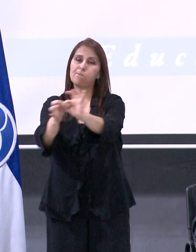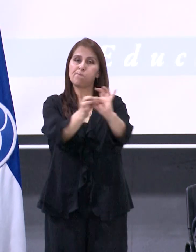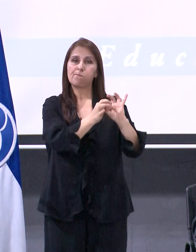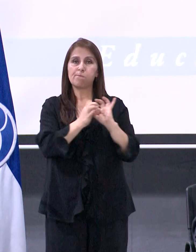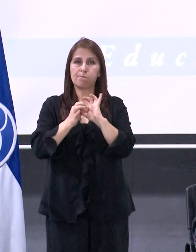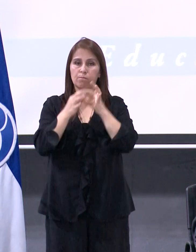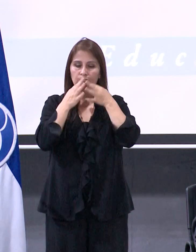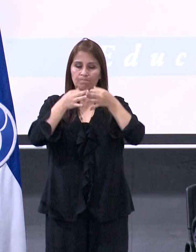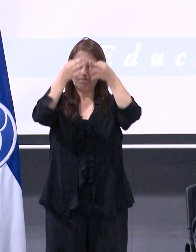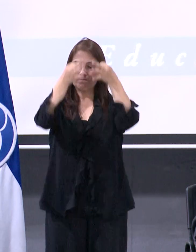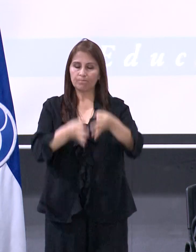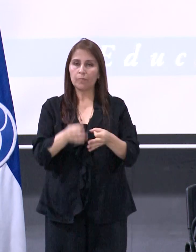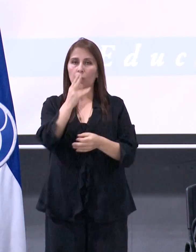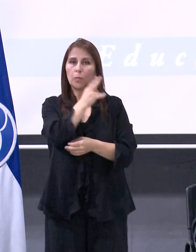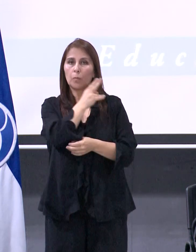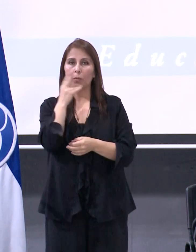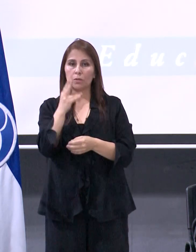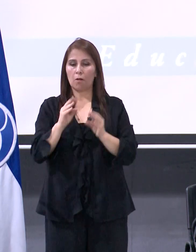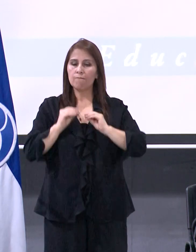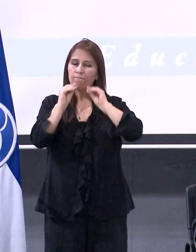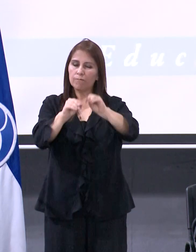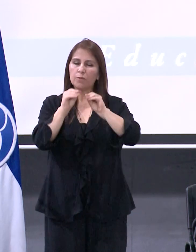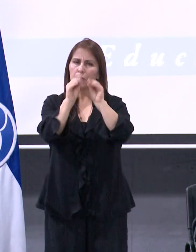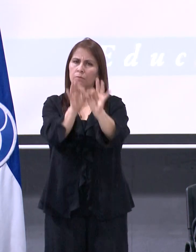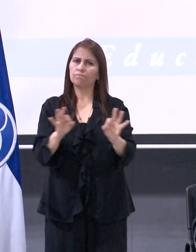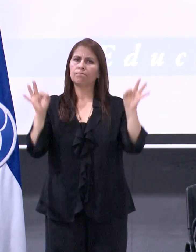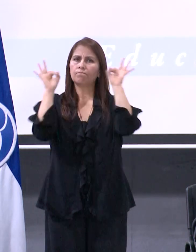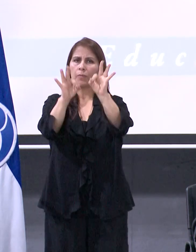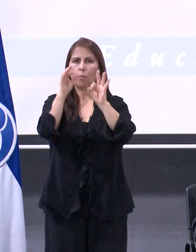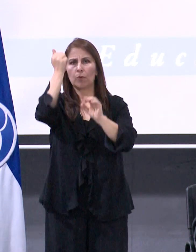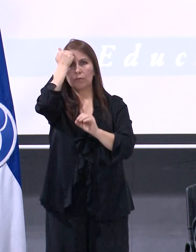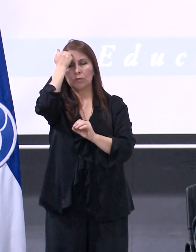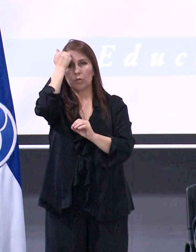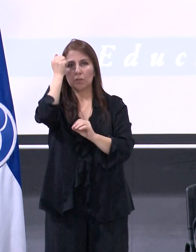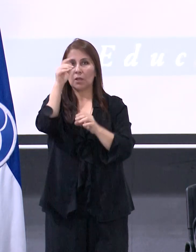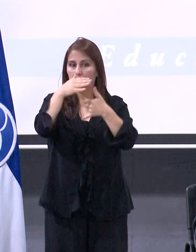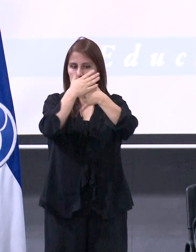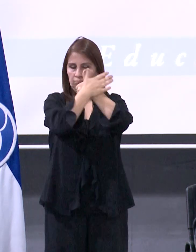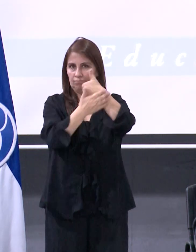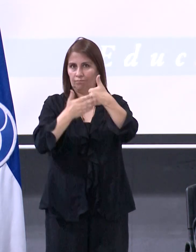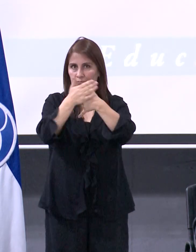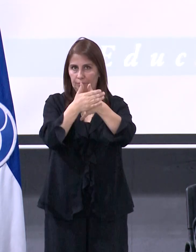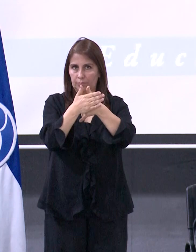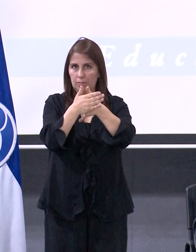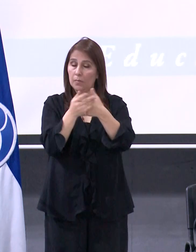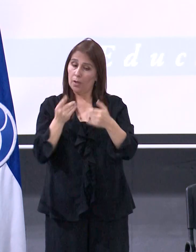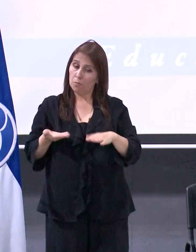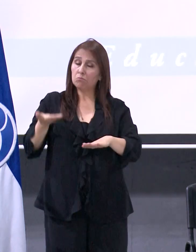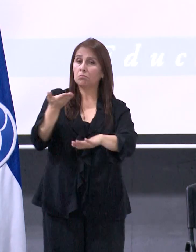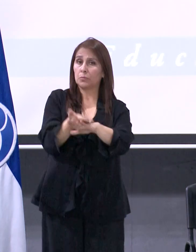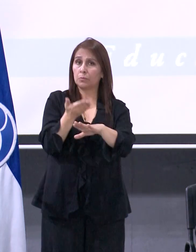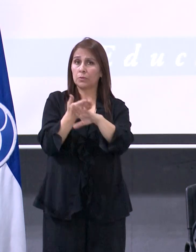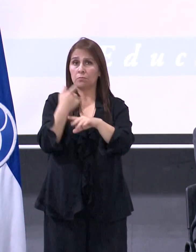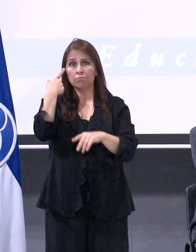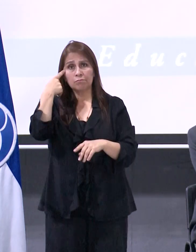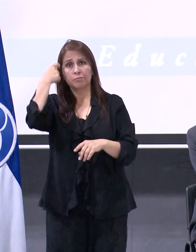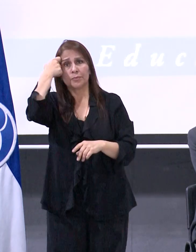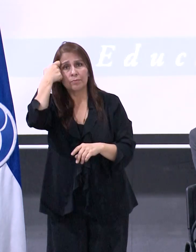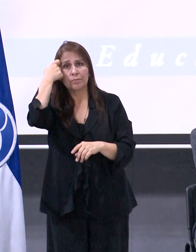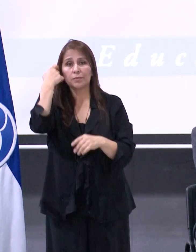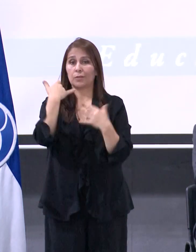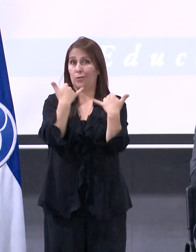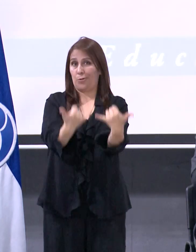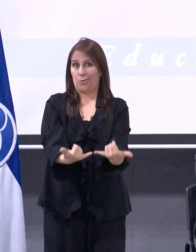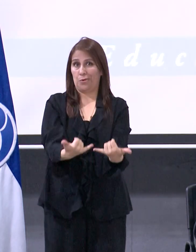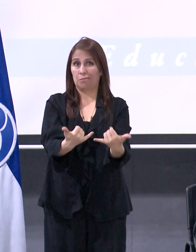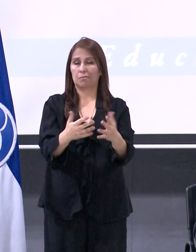compromiso con la formación en la excelencia de maestros y educadores en el país y plantea desafíos del contexto actual parte